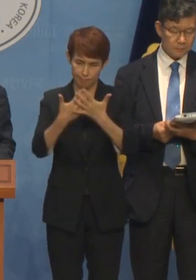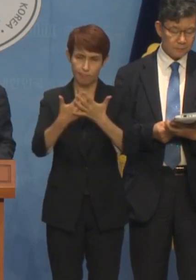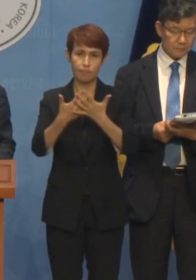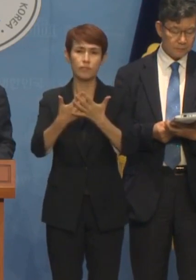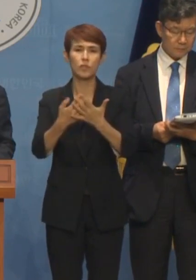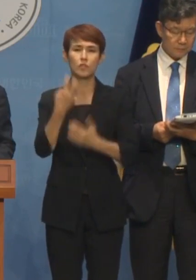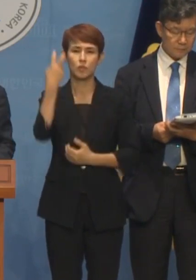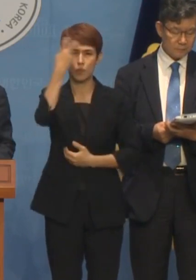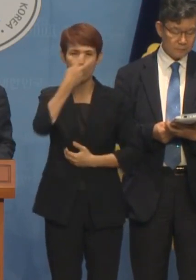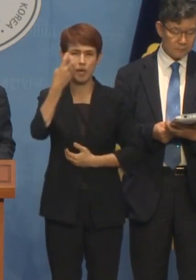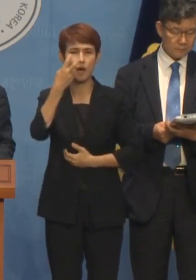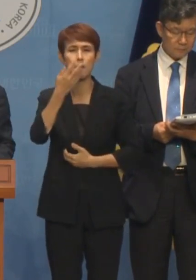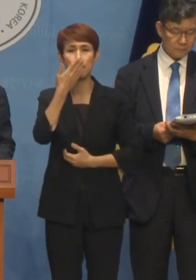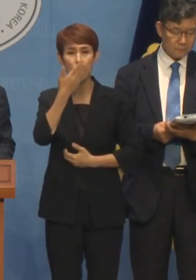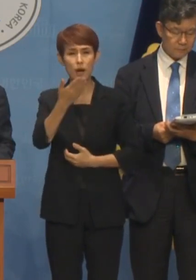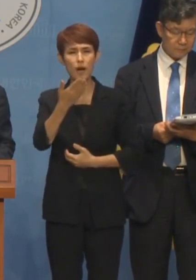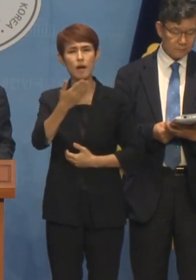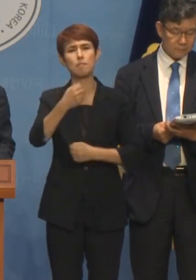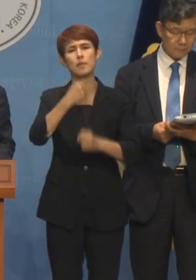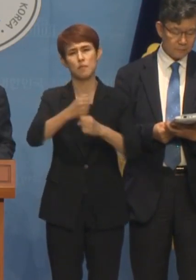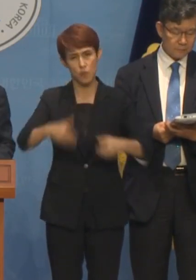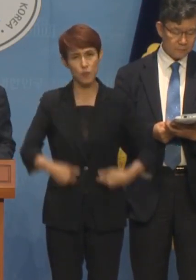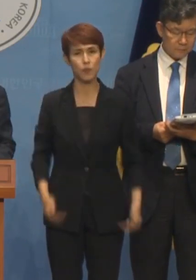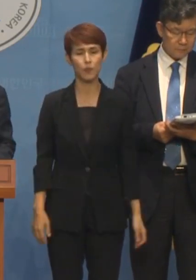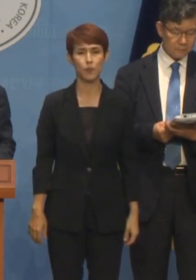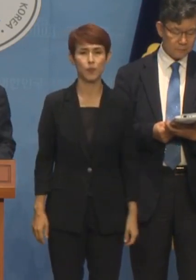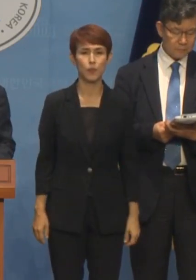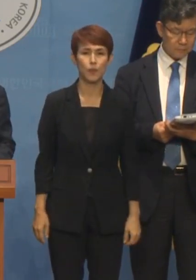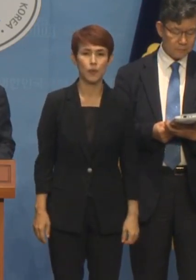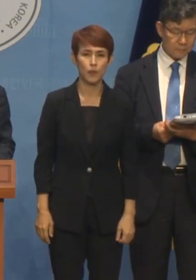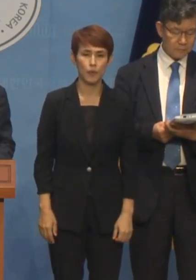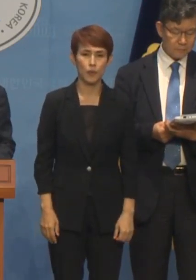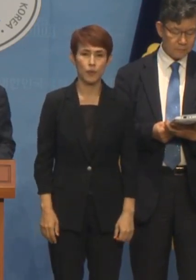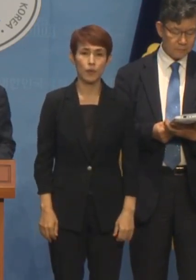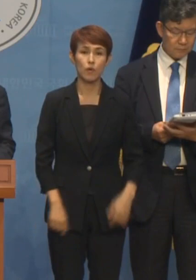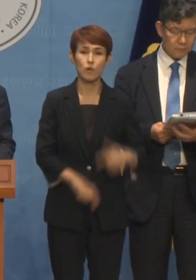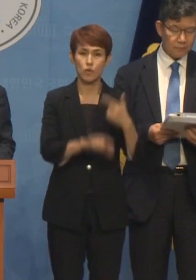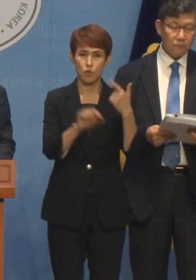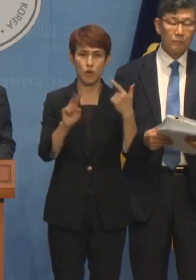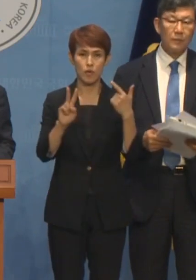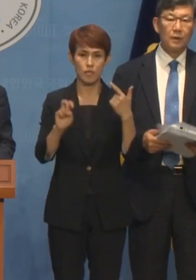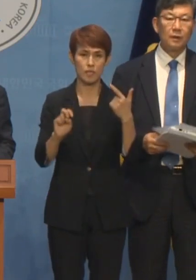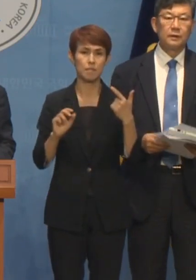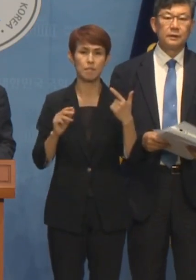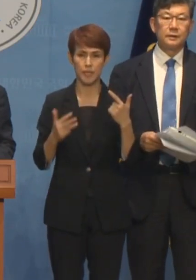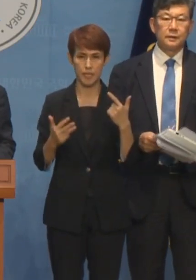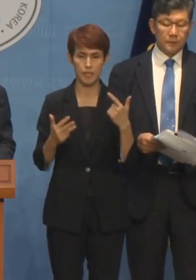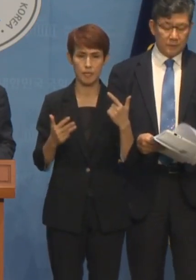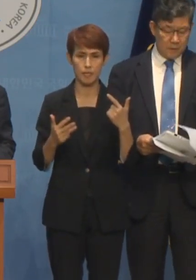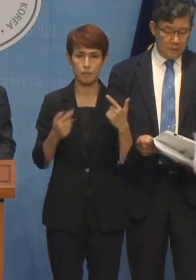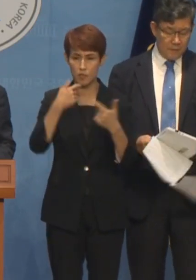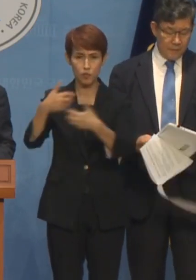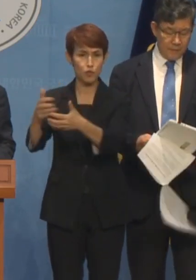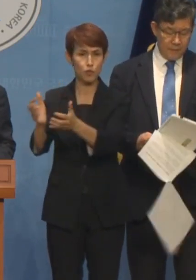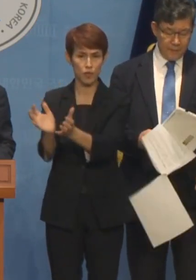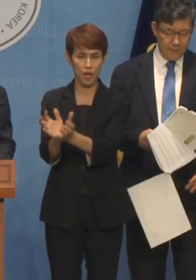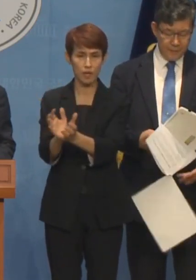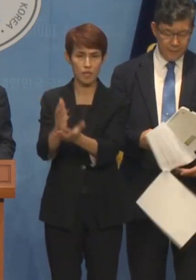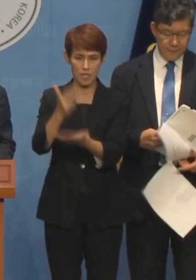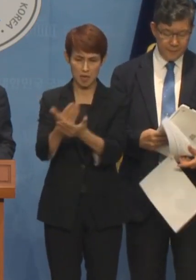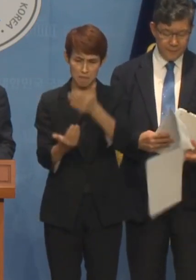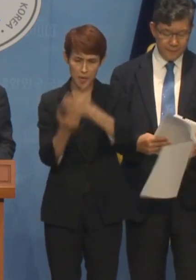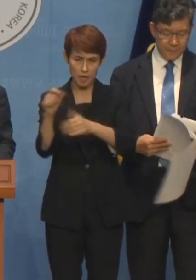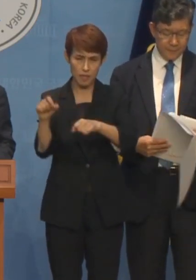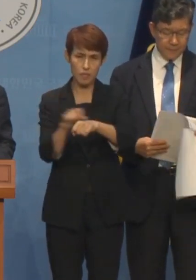명명백백하게 조사할 수 있도록 해야 할 것입니다. 2024년 6월 28일 더불어민주당 이태원